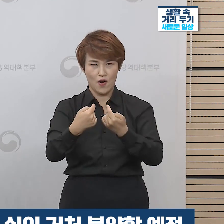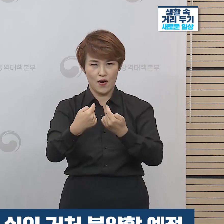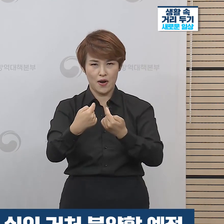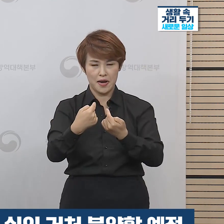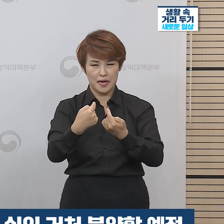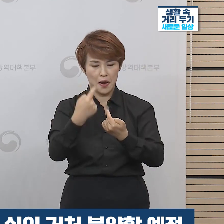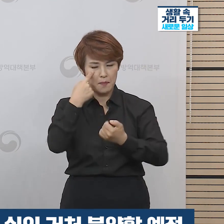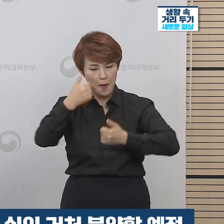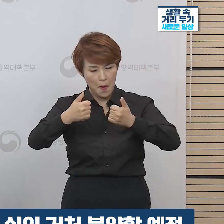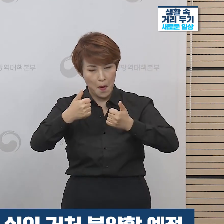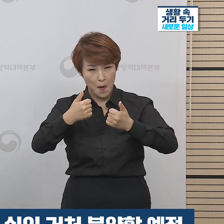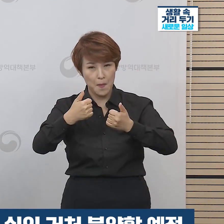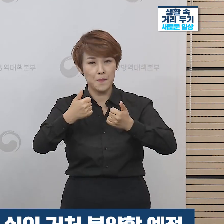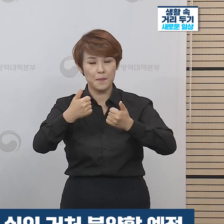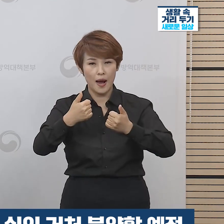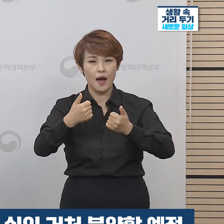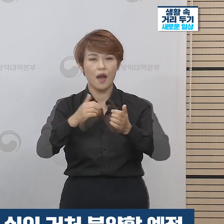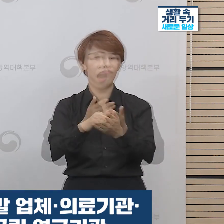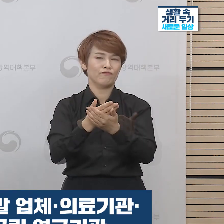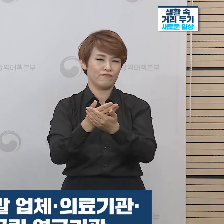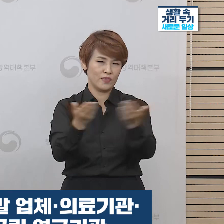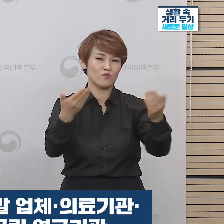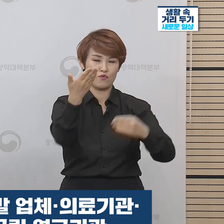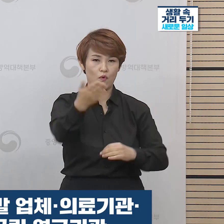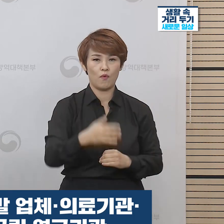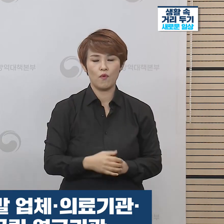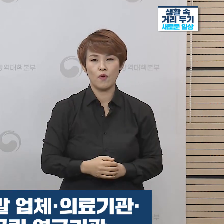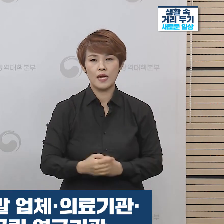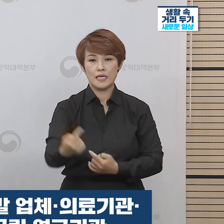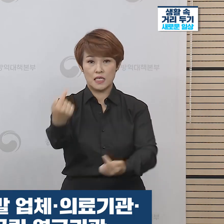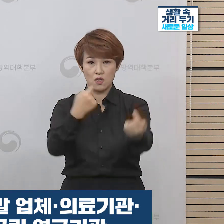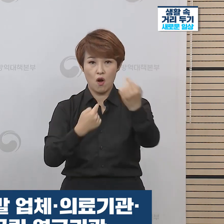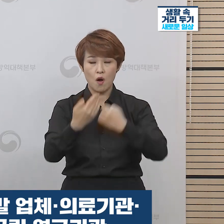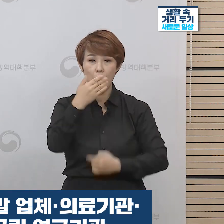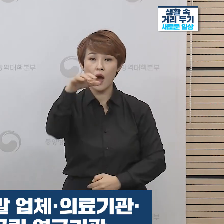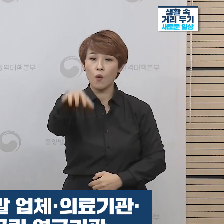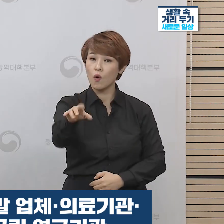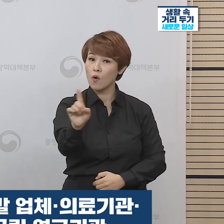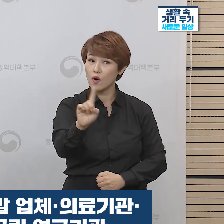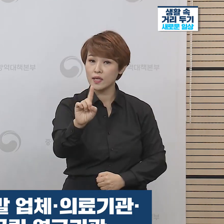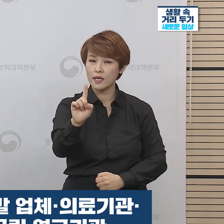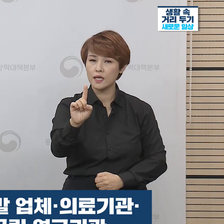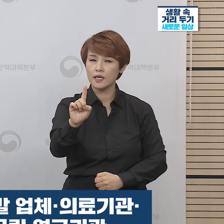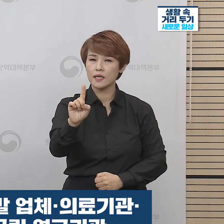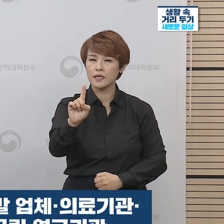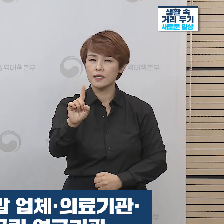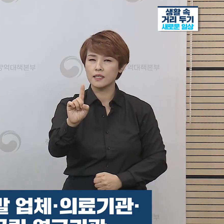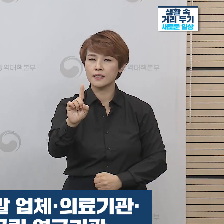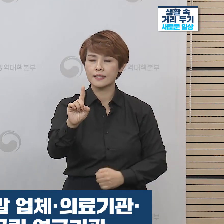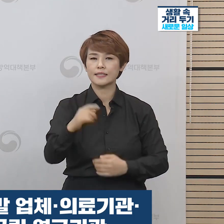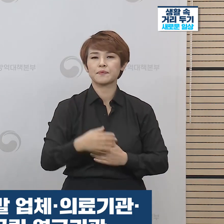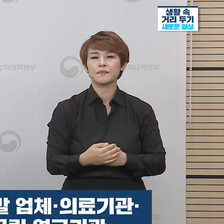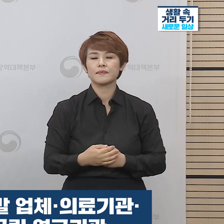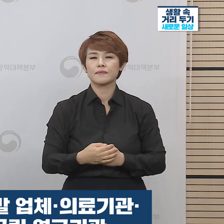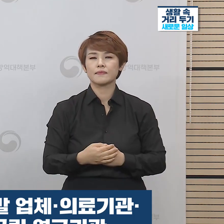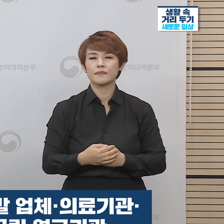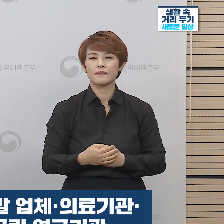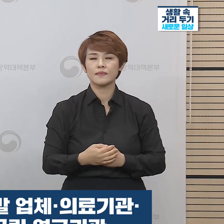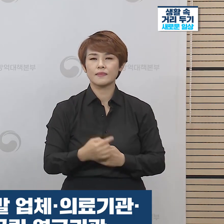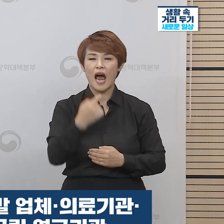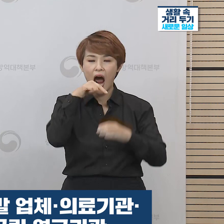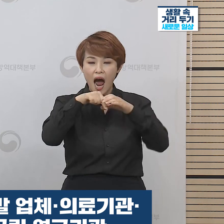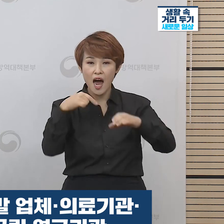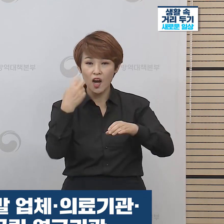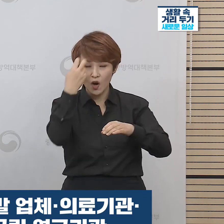분양을 진행할 예정으로 있습니다 분양 신청이 가능한 기관은 최 진단 의료기기를 개발하는